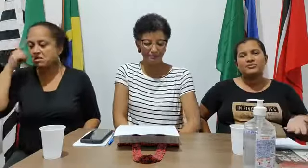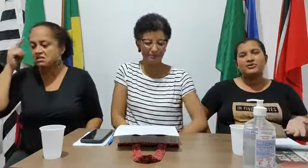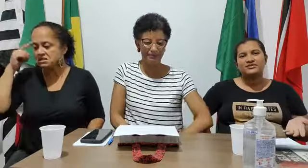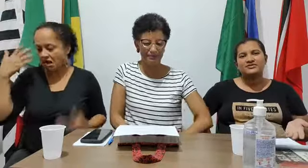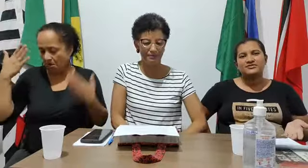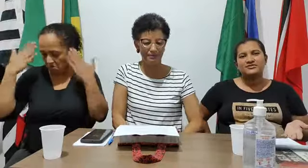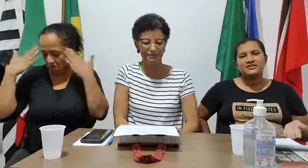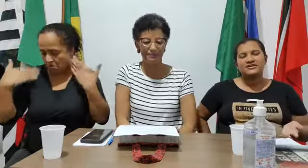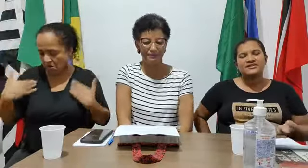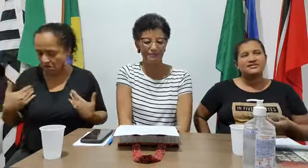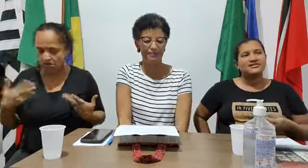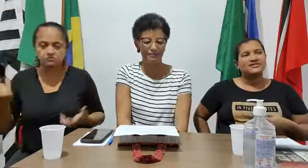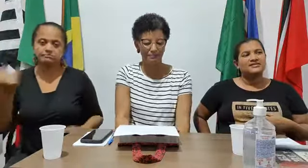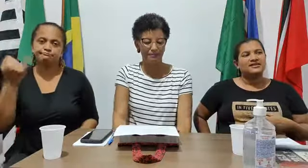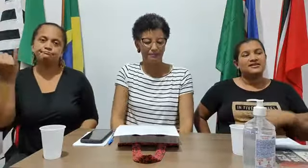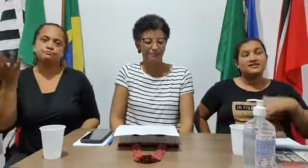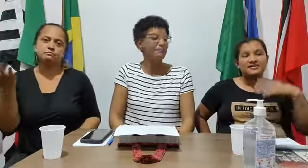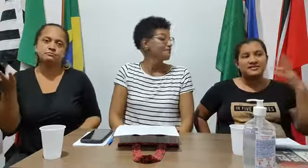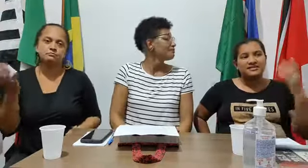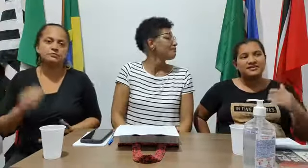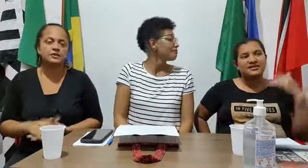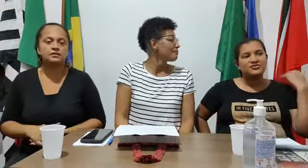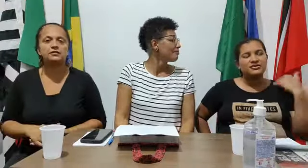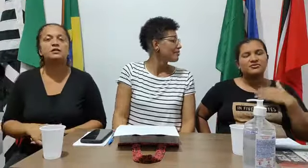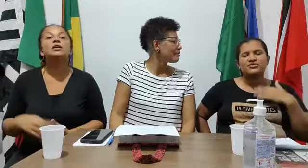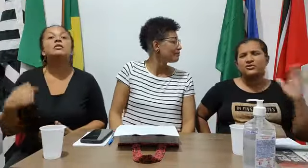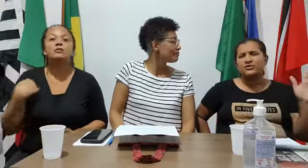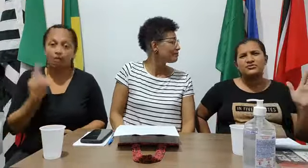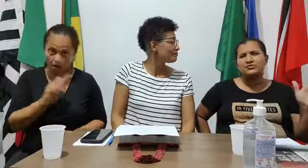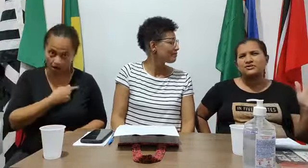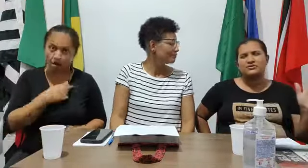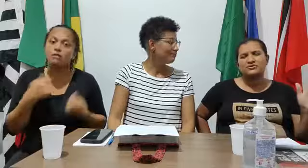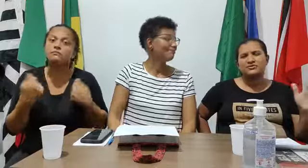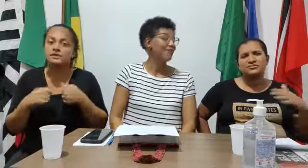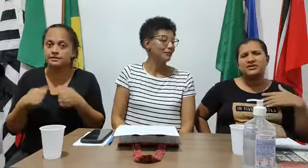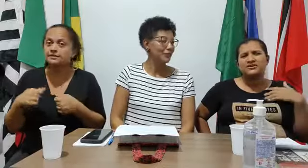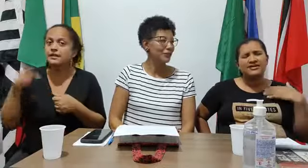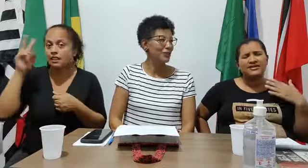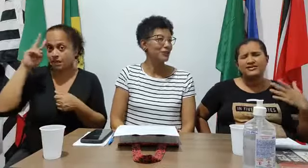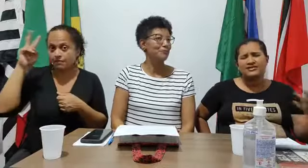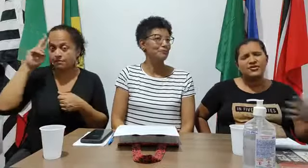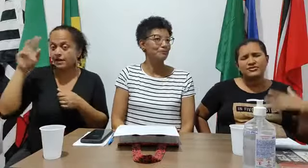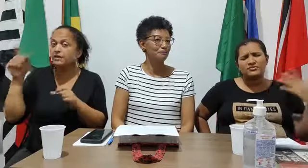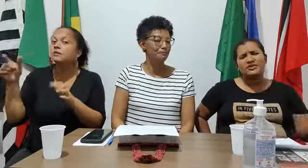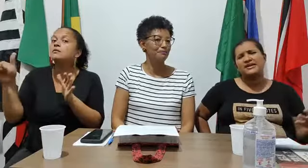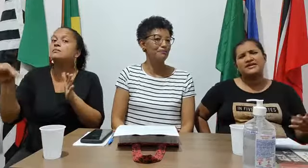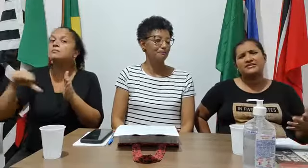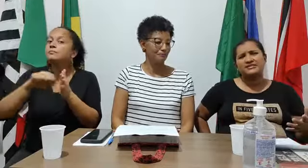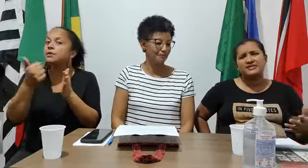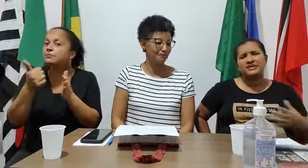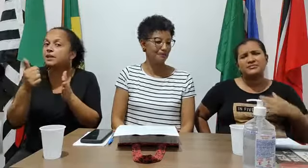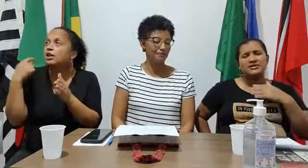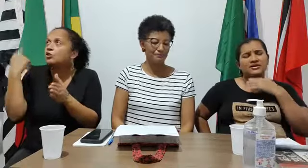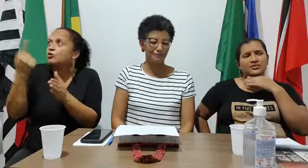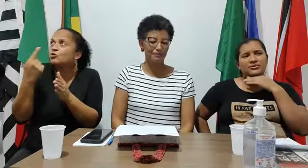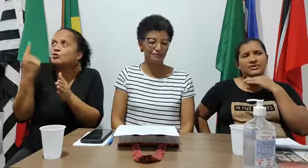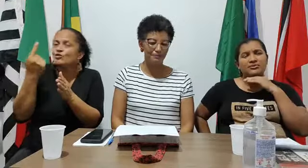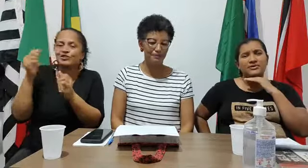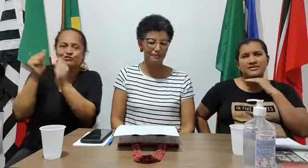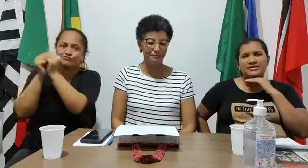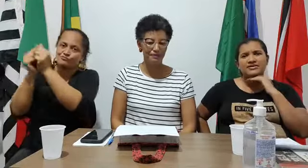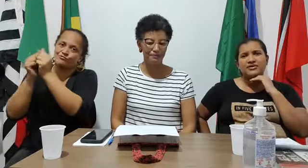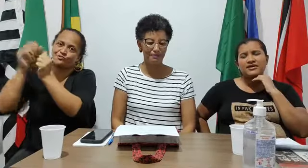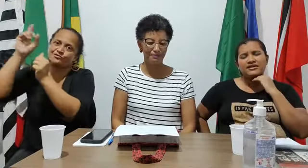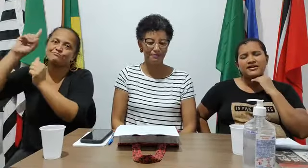realmente importante, né? Que é esse relacionamento nosso com Deus. Primeiro é nós mulheres, sabe? Porque